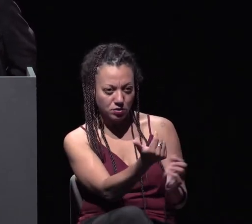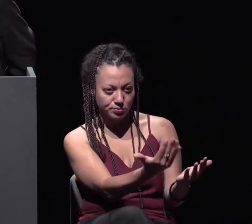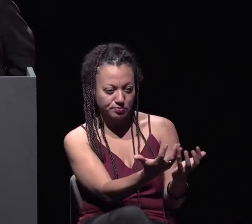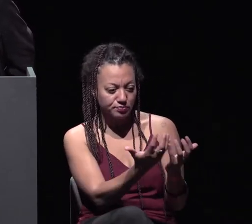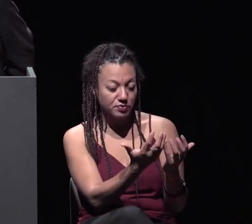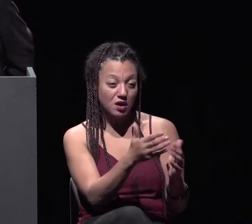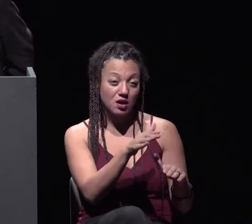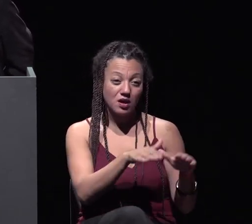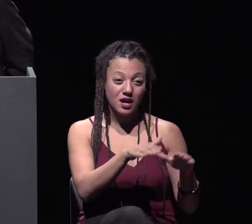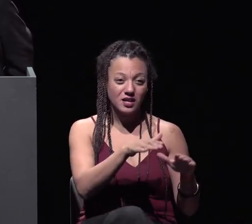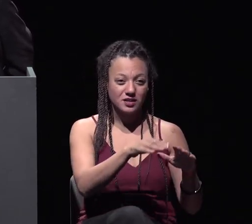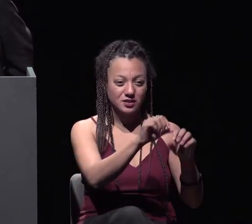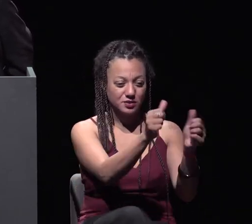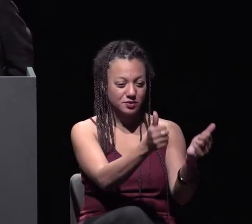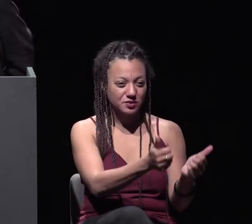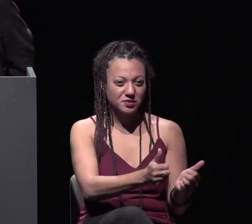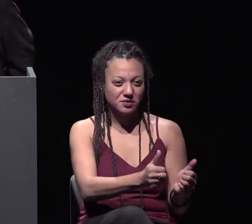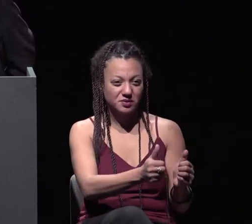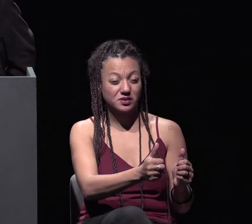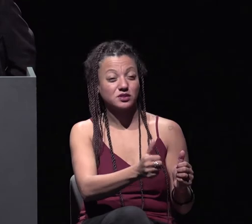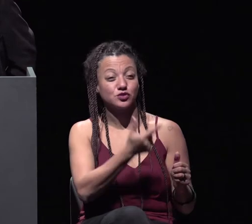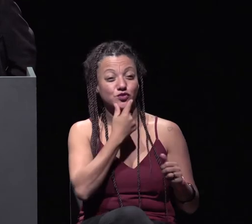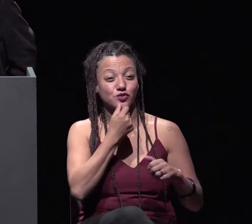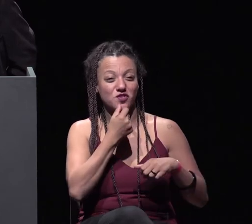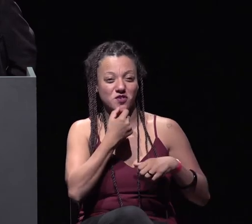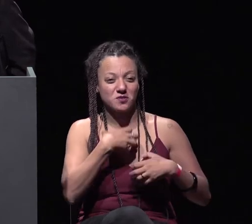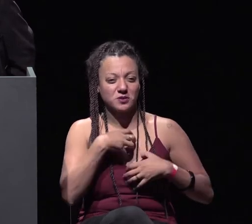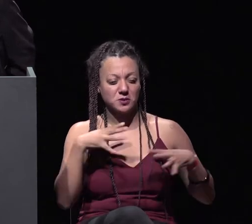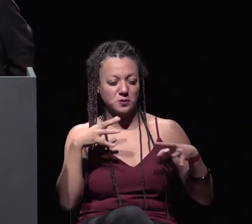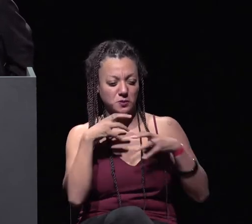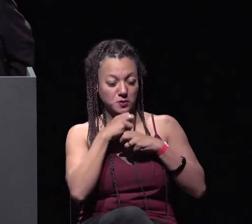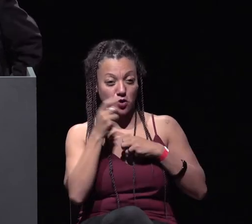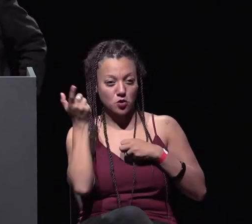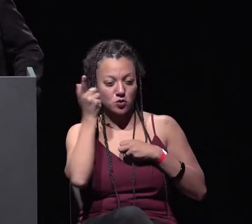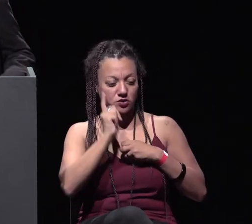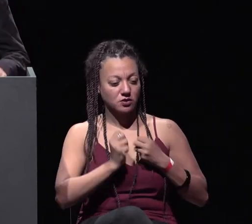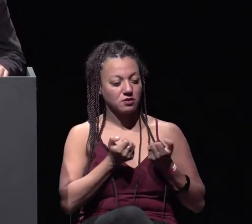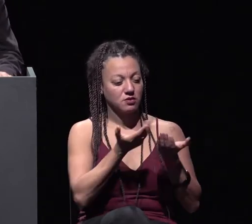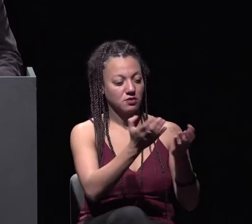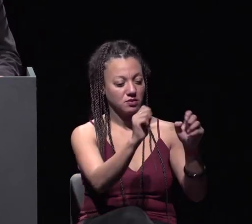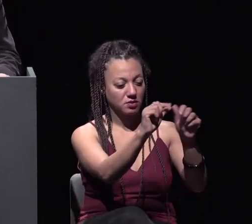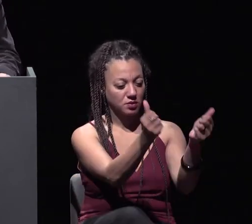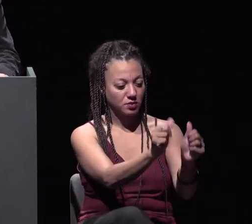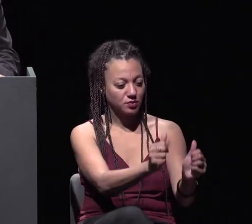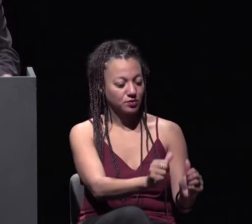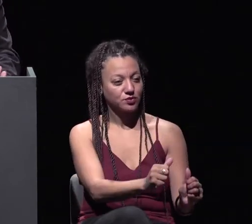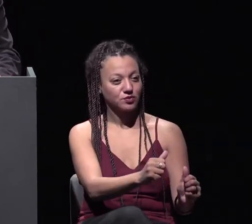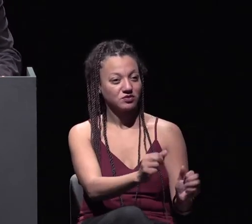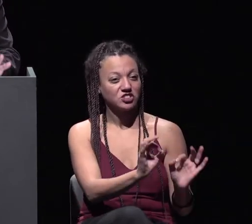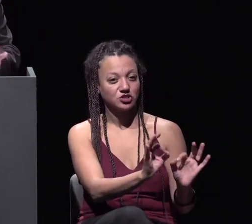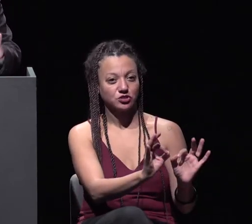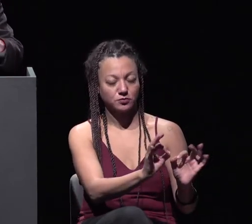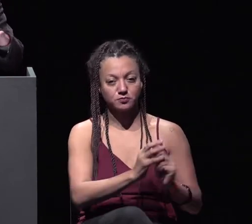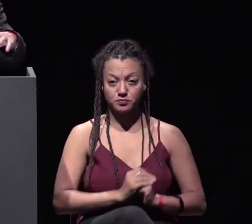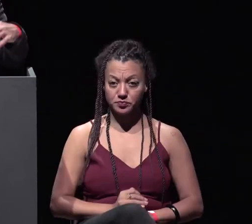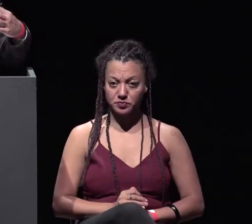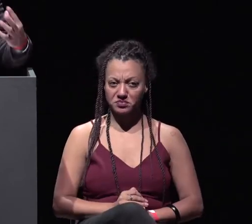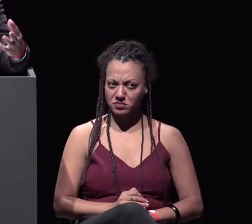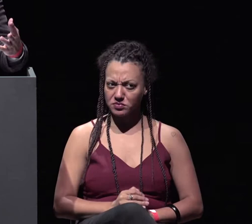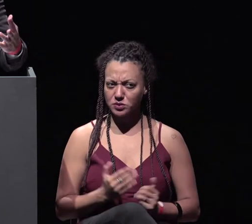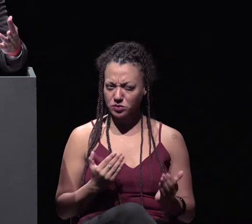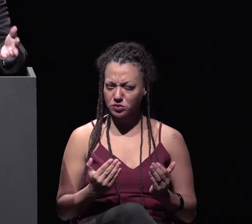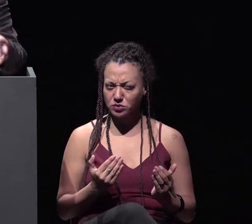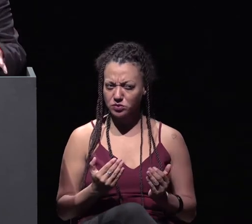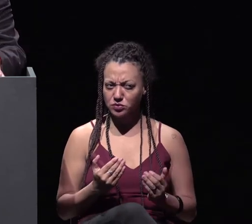vezes o cinzel do rudge escultor soube imprimir as fisionomias uma expressão digna dos profetas é muito curioso quando a gente compara